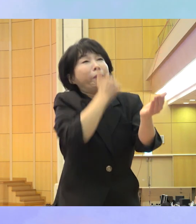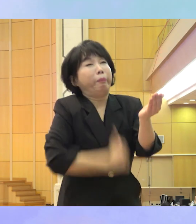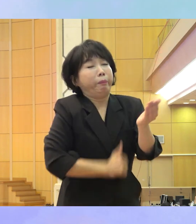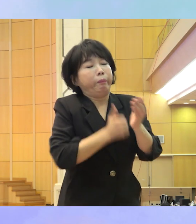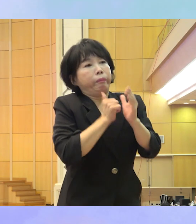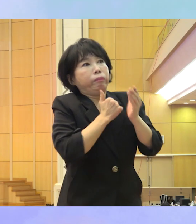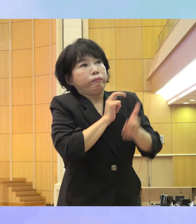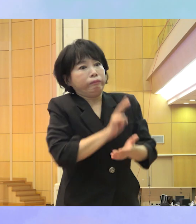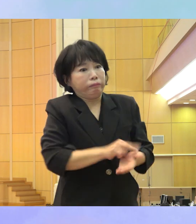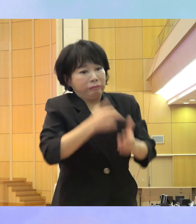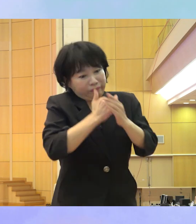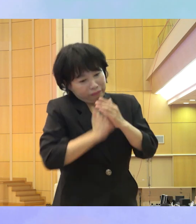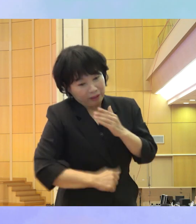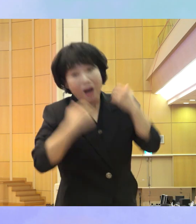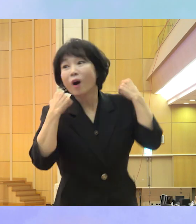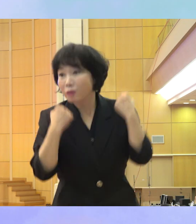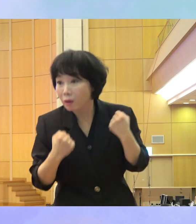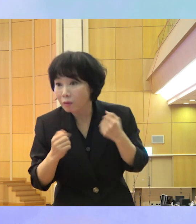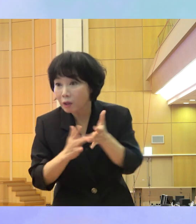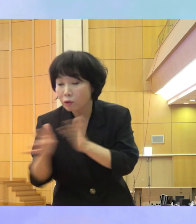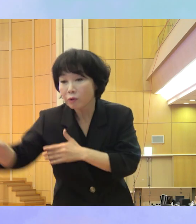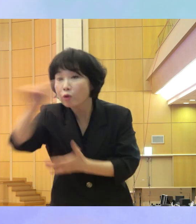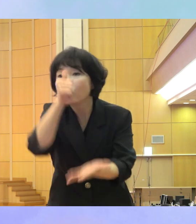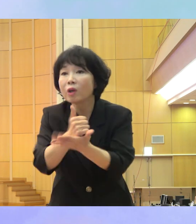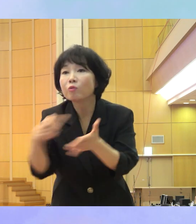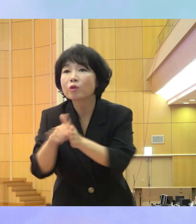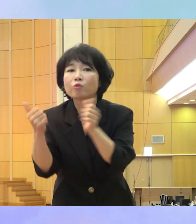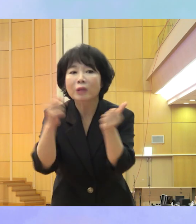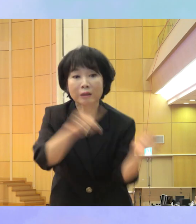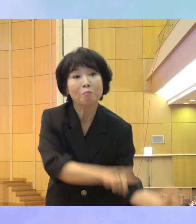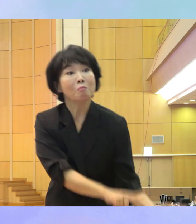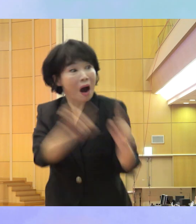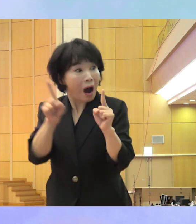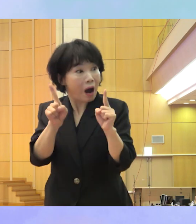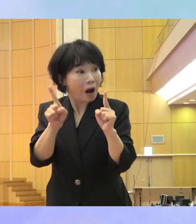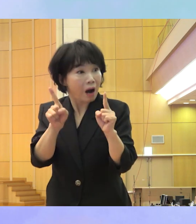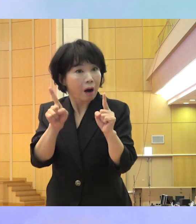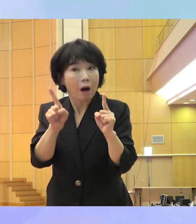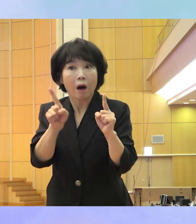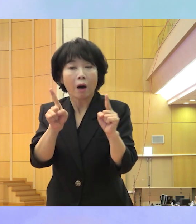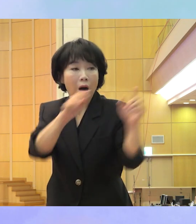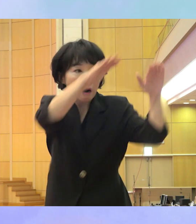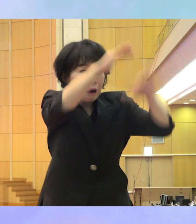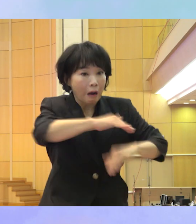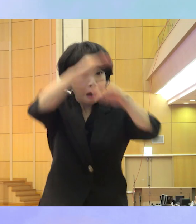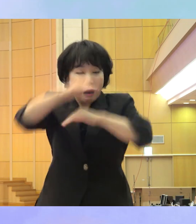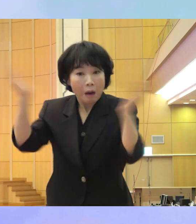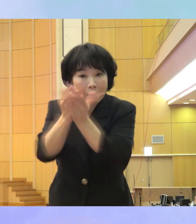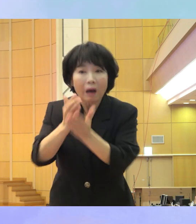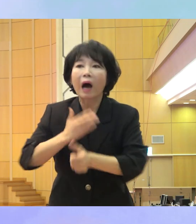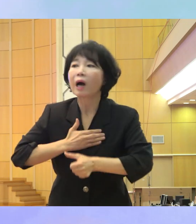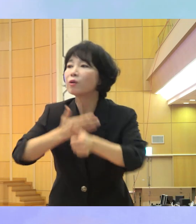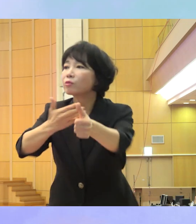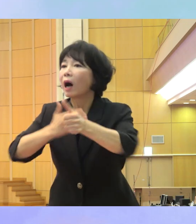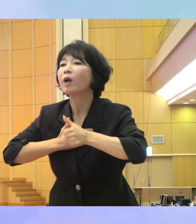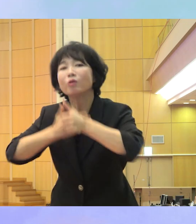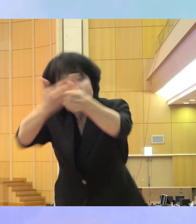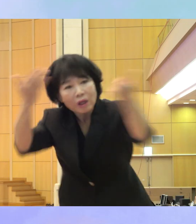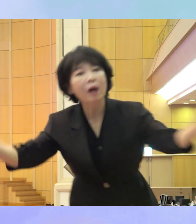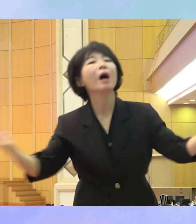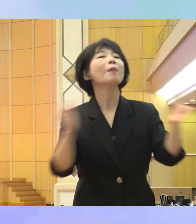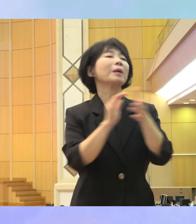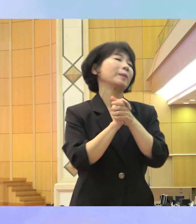땅에 예수님이 우리 죄를 위해서 죽었다가 3일 만에 살아날 것을 우리에게 예시해 주고 있어요. 예표하는 거잖아요. 예표하는